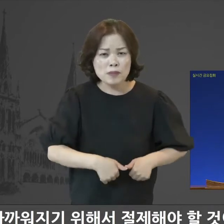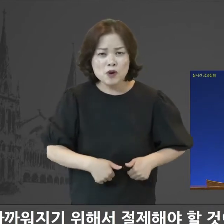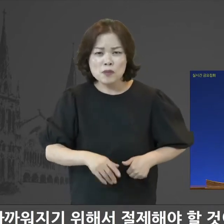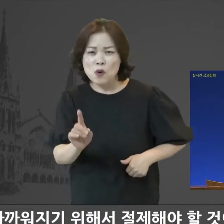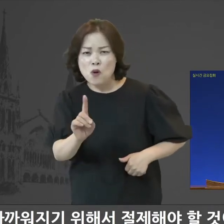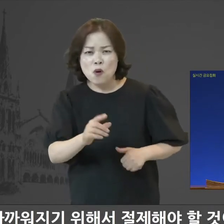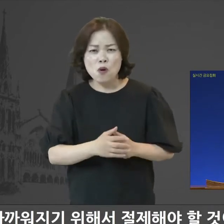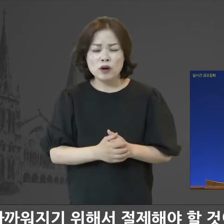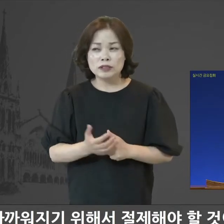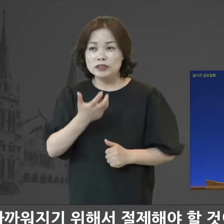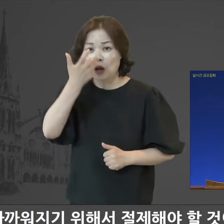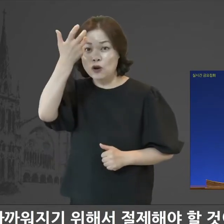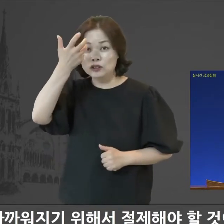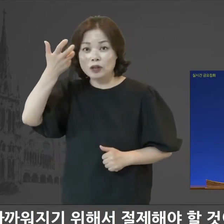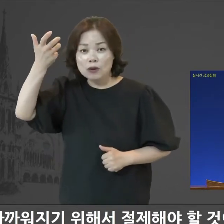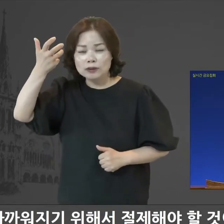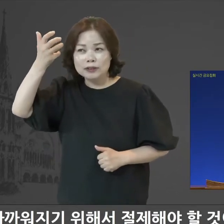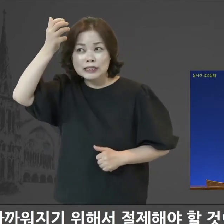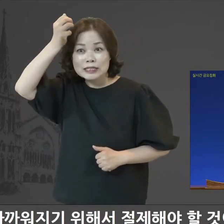지금 성령님께서